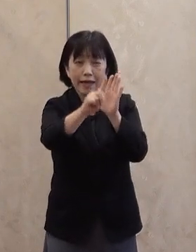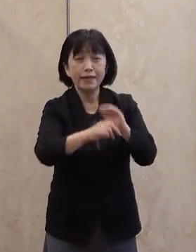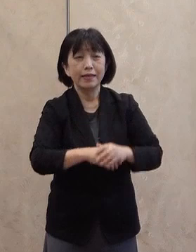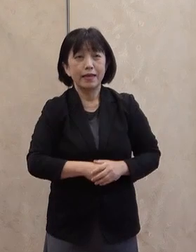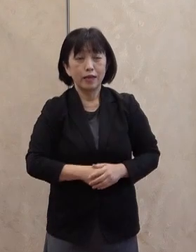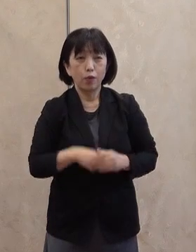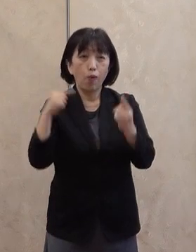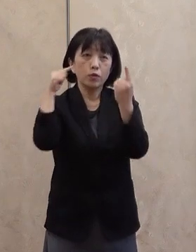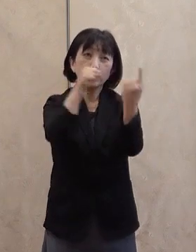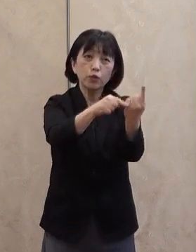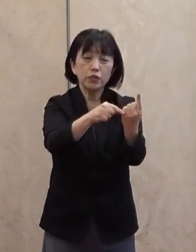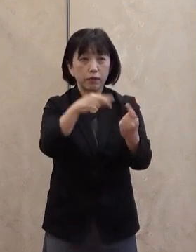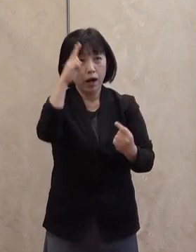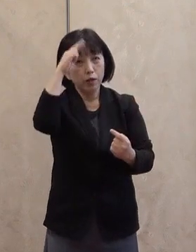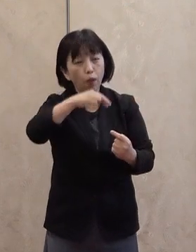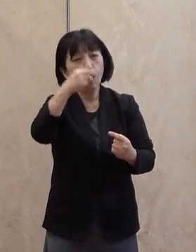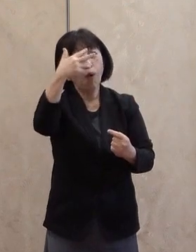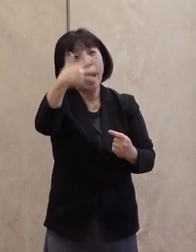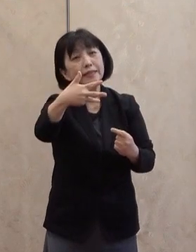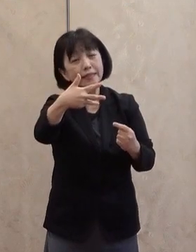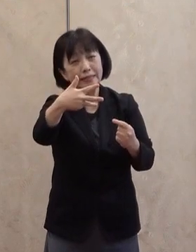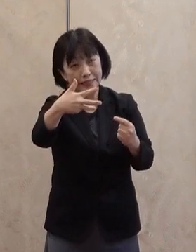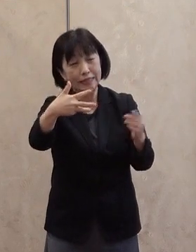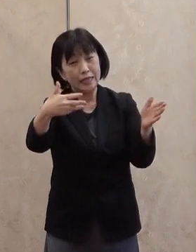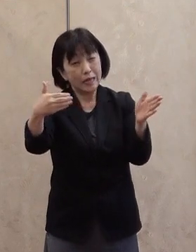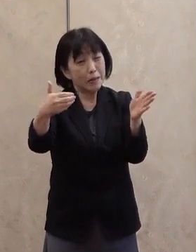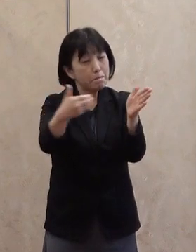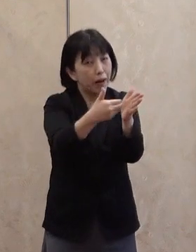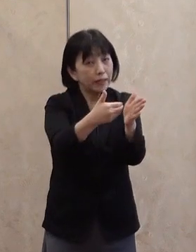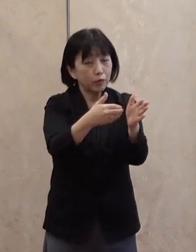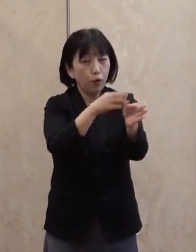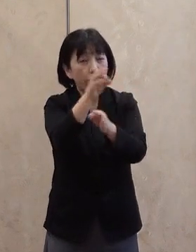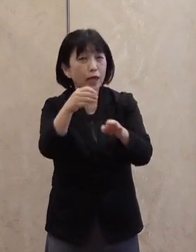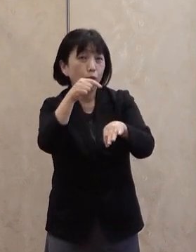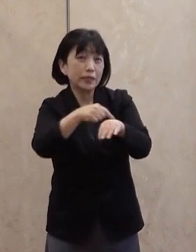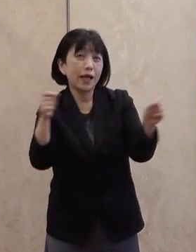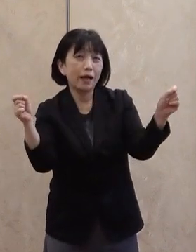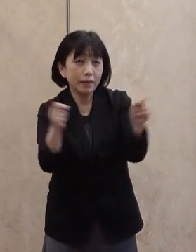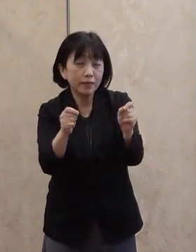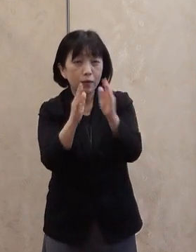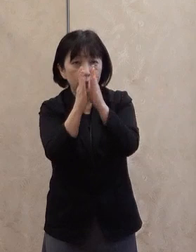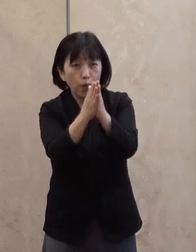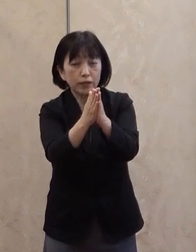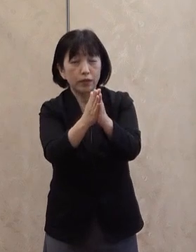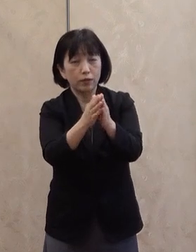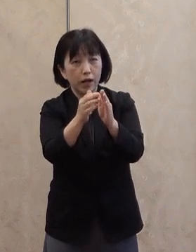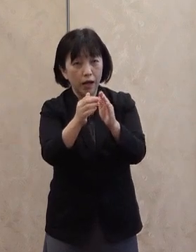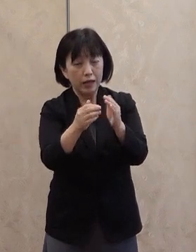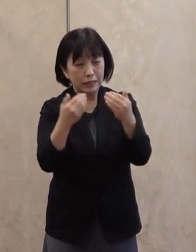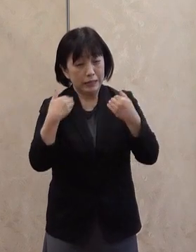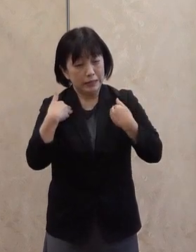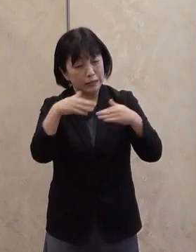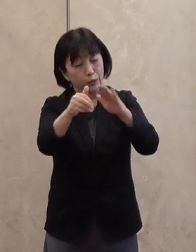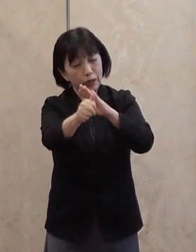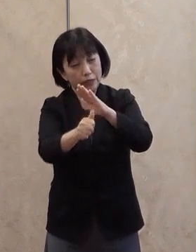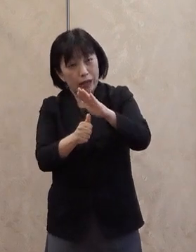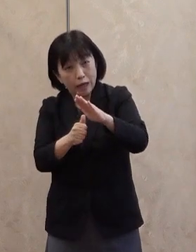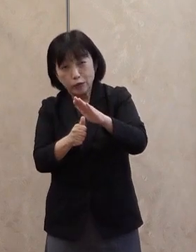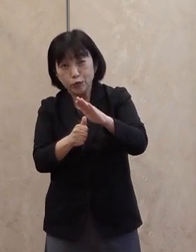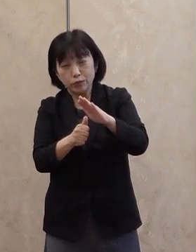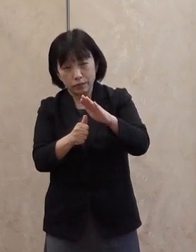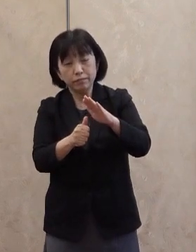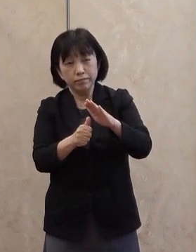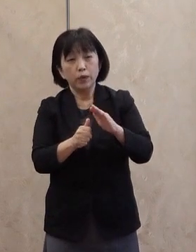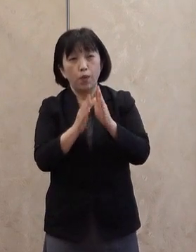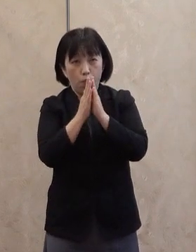の措置というのは午後8時の時短要請であり、不要不急の外出の自粛、これは今日の医療非常事態宣言でほぼ同